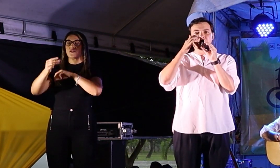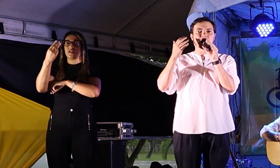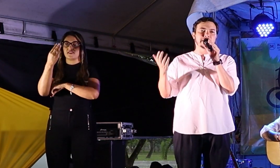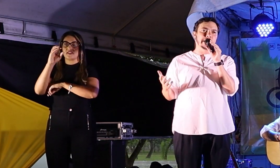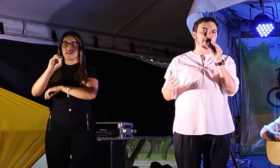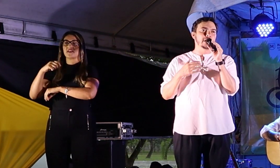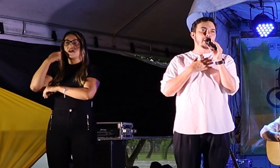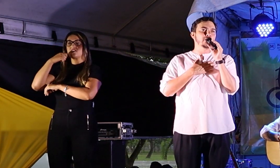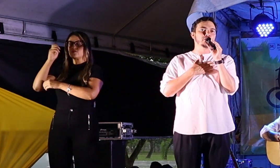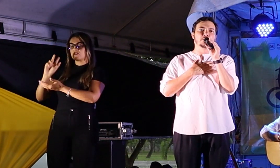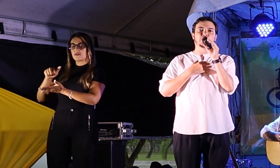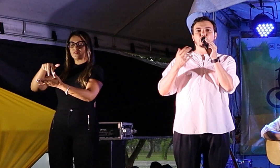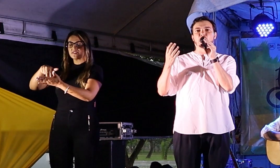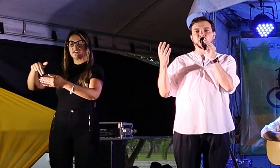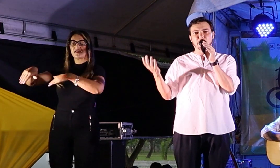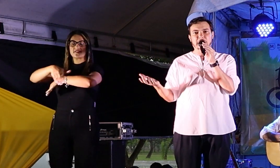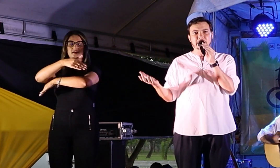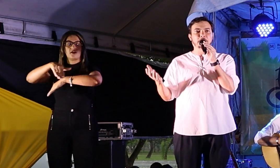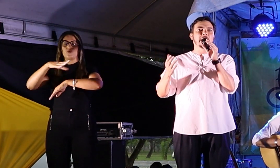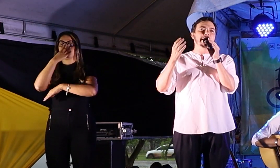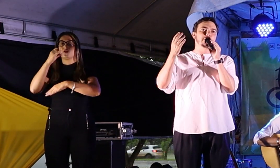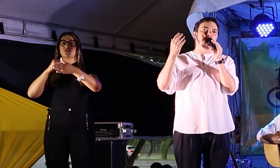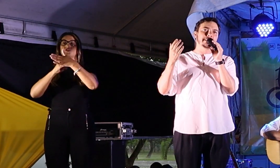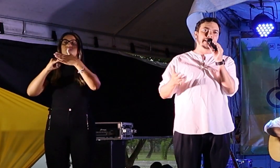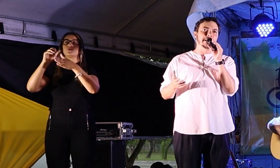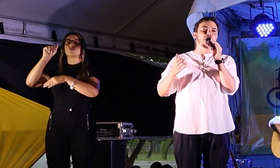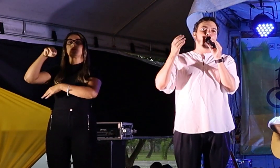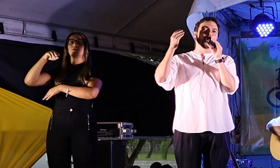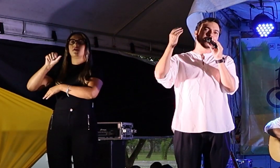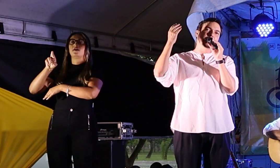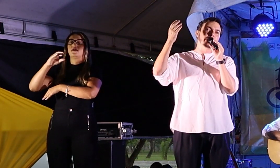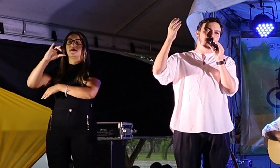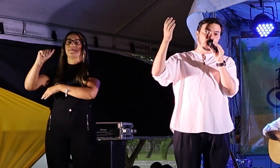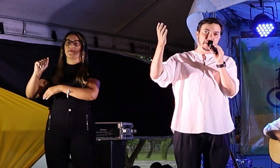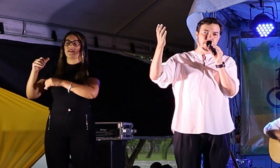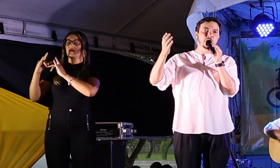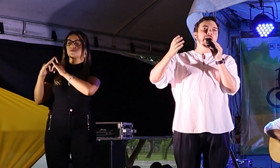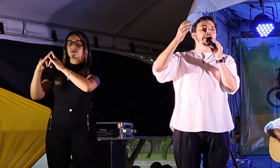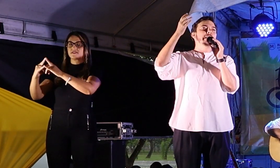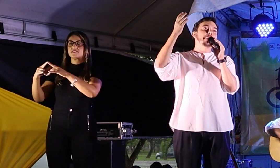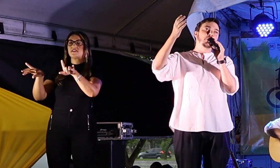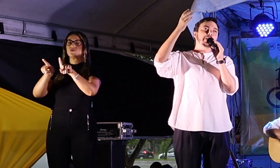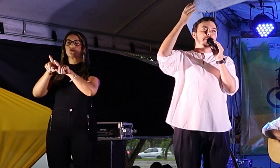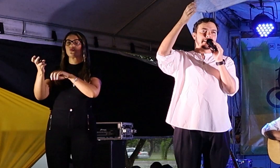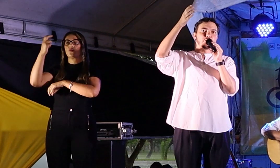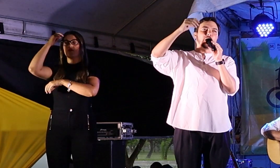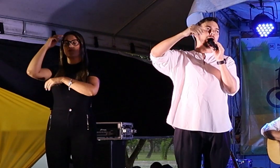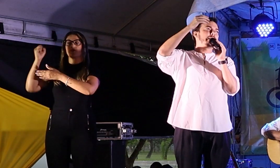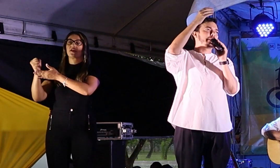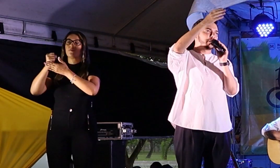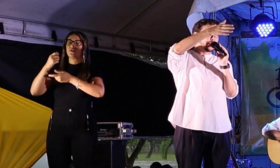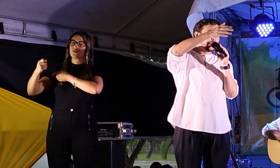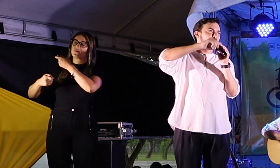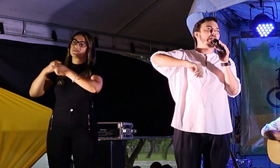nas praças aqui da cidade. Nós somos o Instituto Latinoamérica, e essa é uma parceria com a Secretaria de Turismo e apoio da Administração do